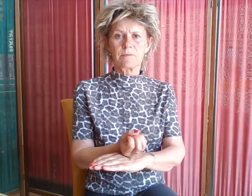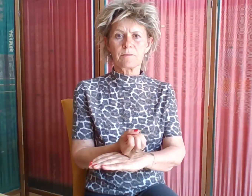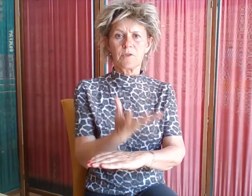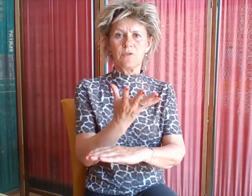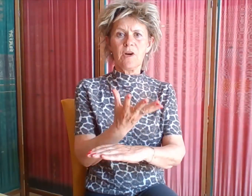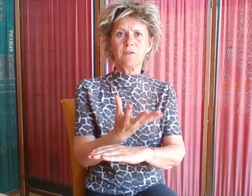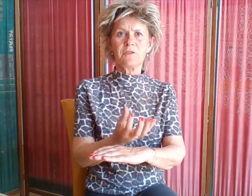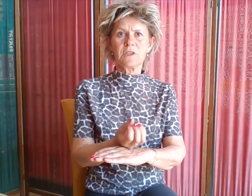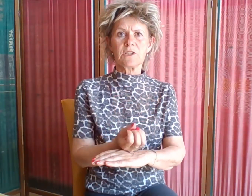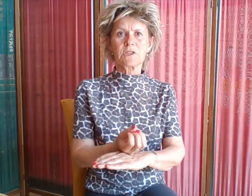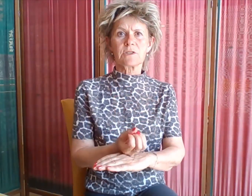De walvis.